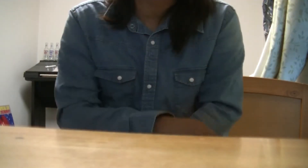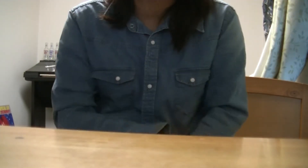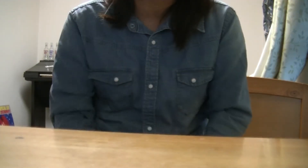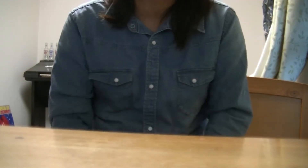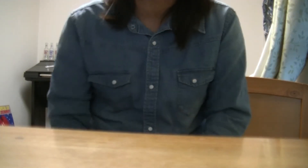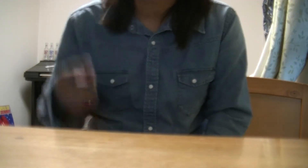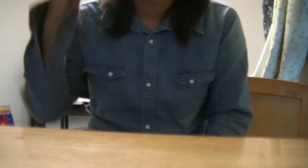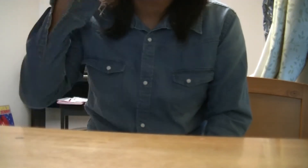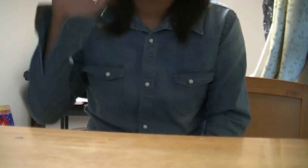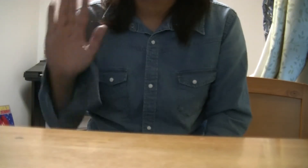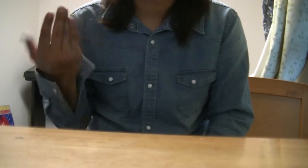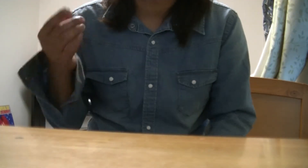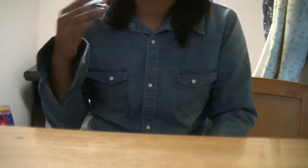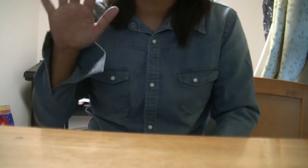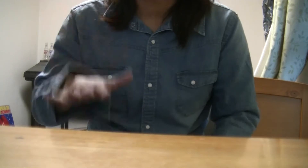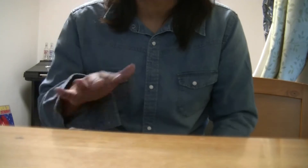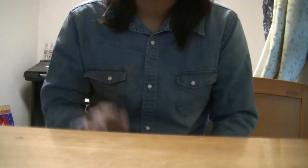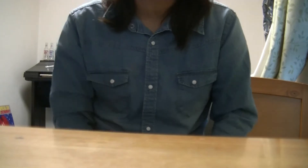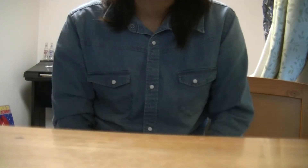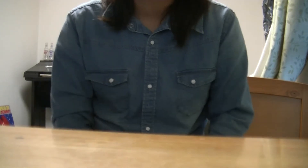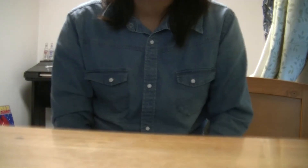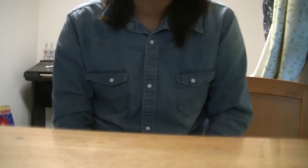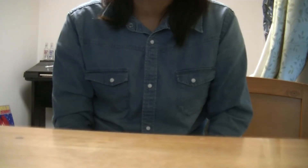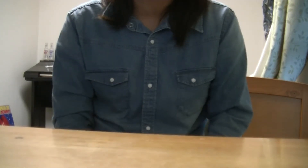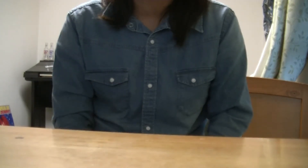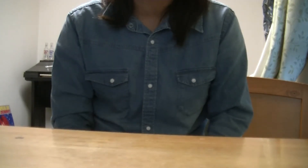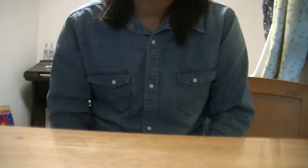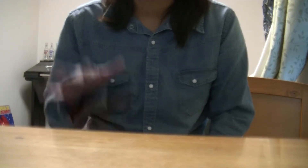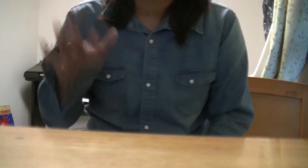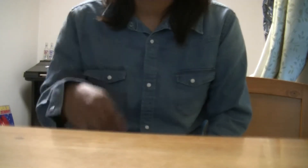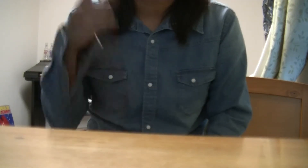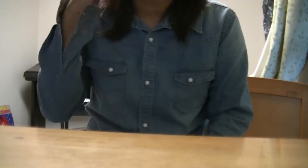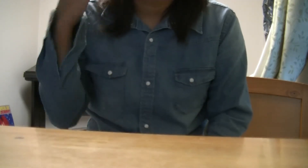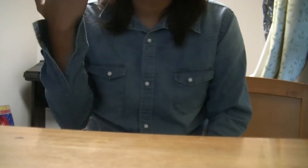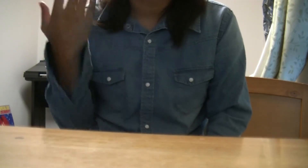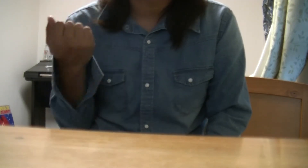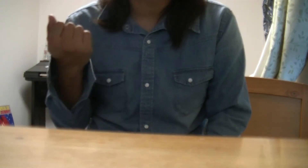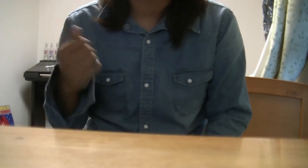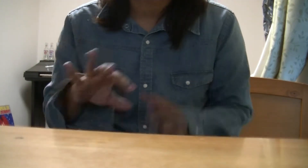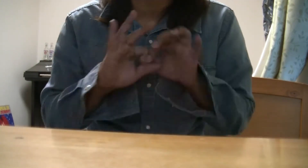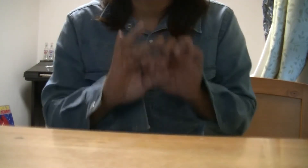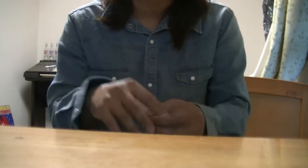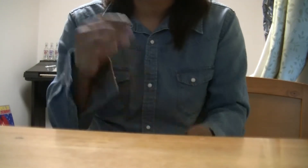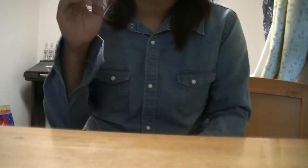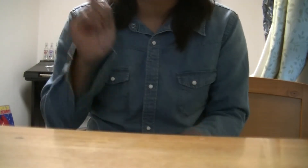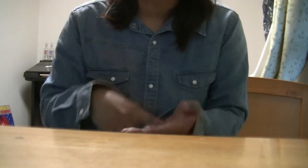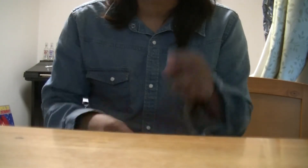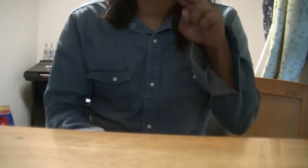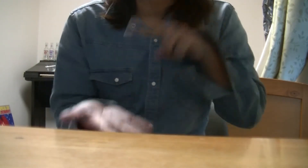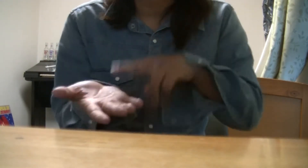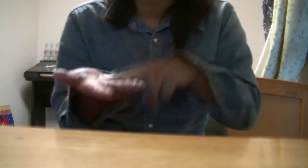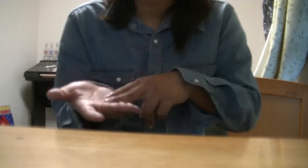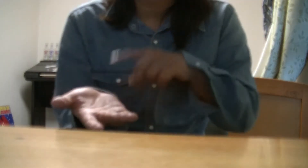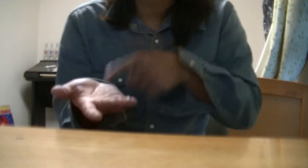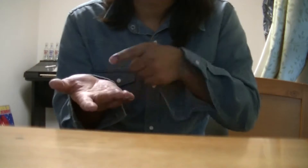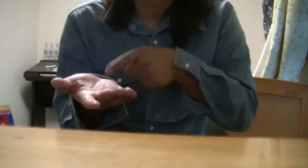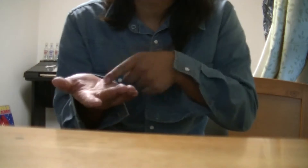もねあるんですよ。あるの知ってんですよ。だから決めたんです。プラスしか押さないって。あってもい